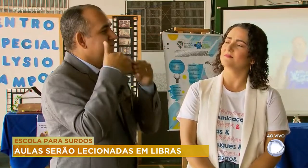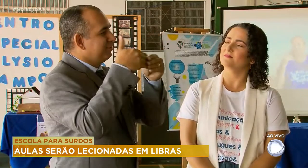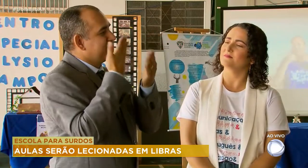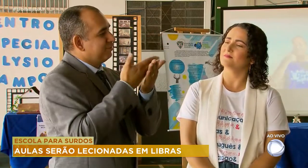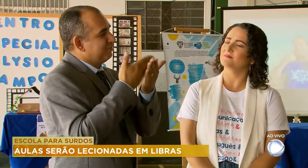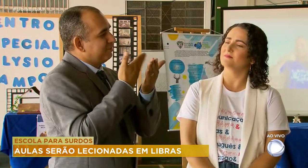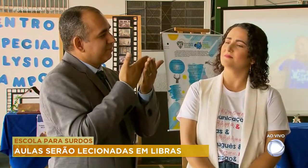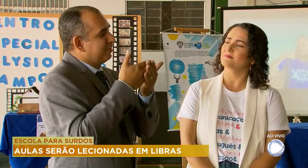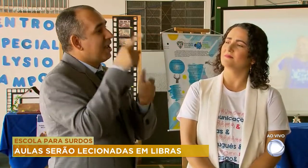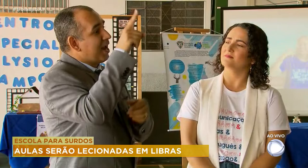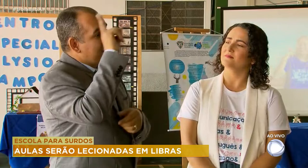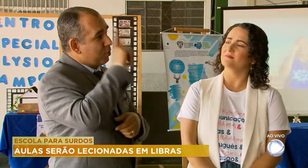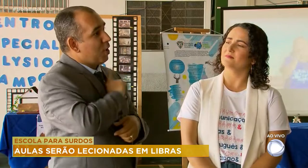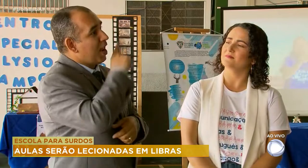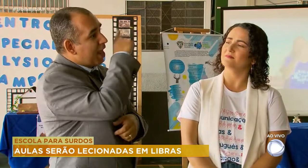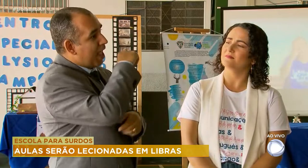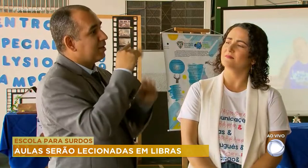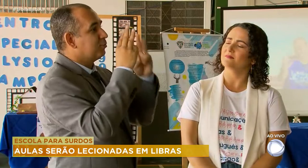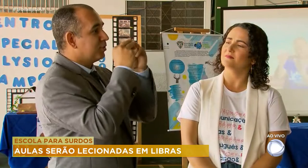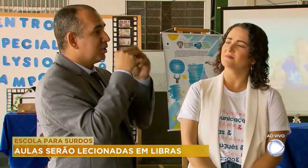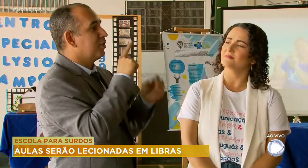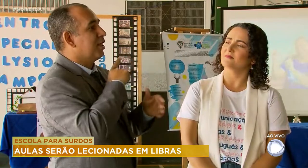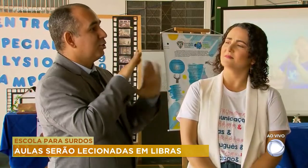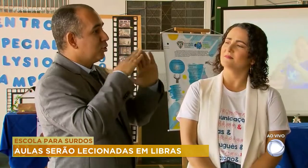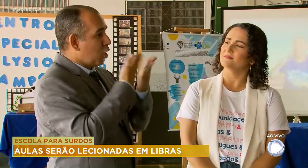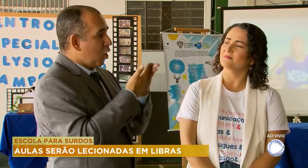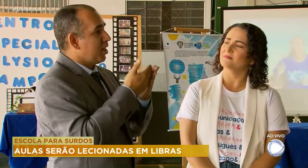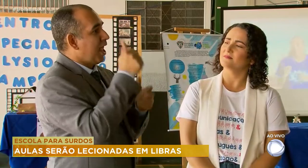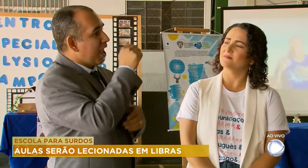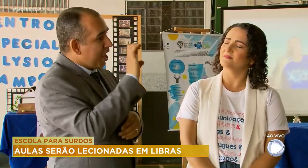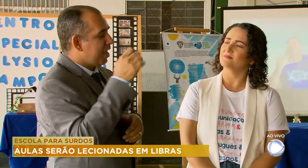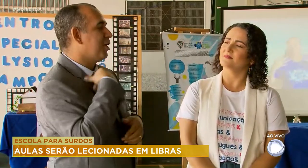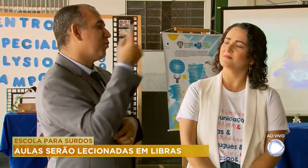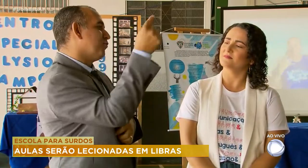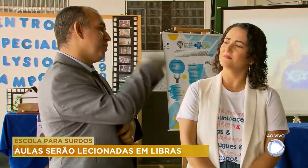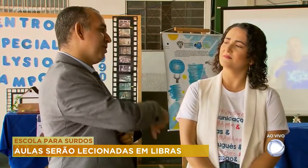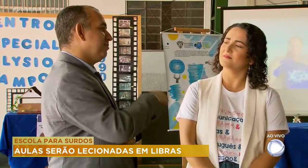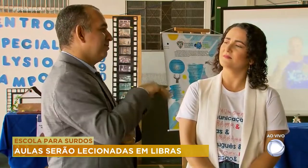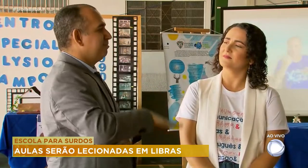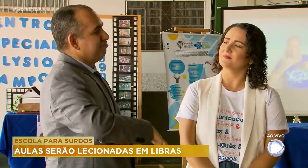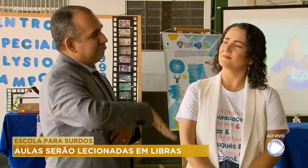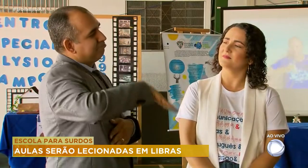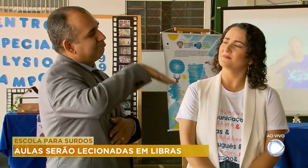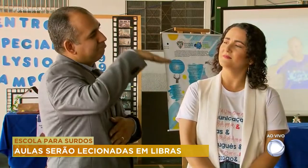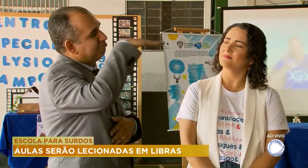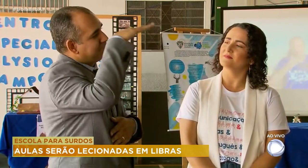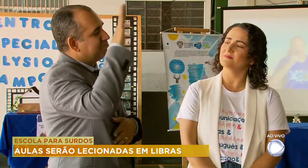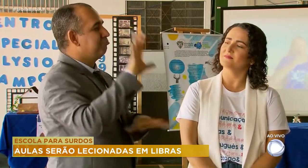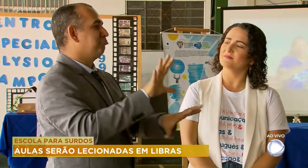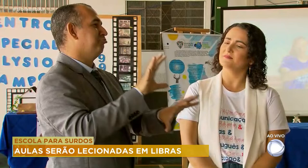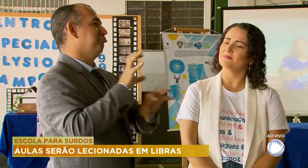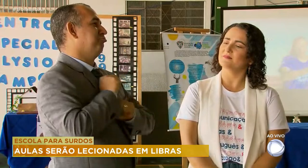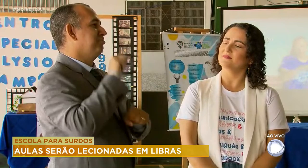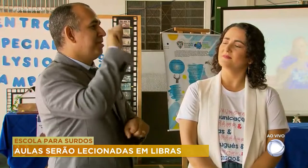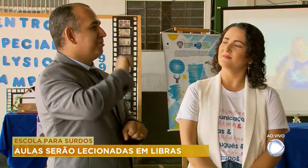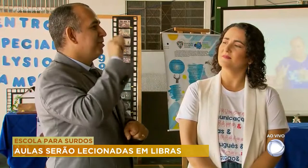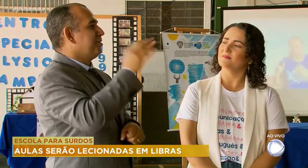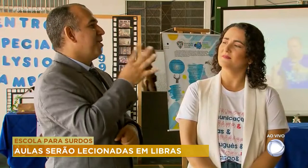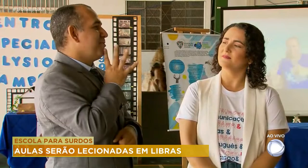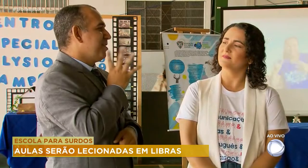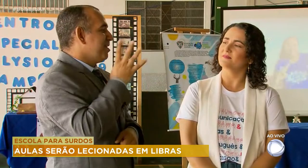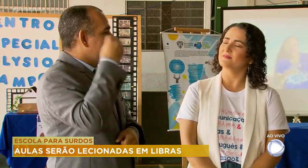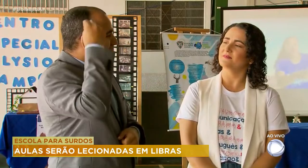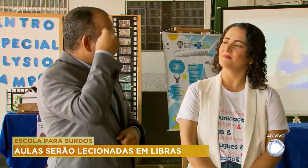da escola Maria Luzia, que antigamente existia. Depois fui encaminhado aqui para a Associação dos Surdos de Goiânia.